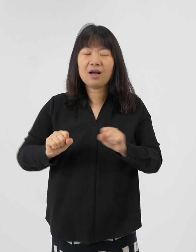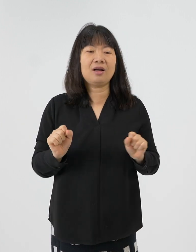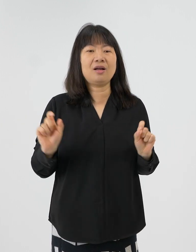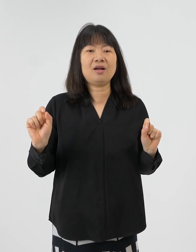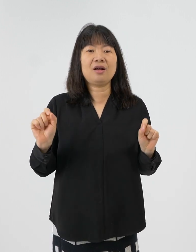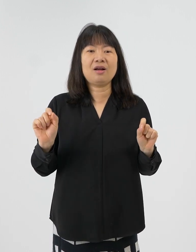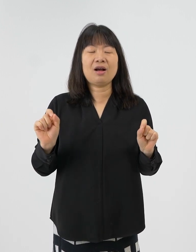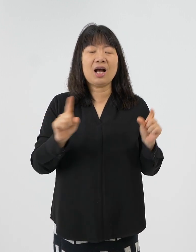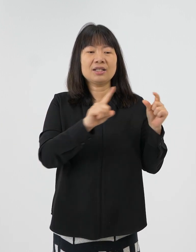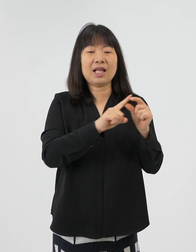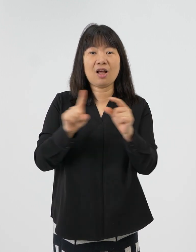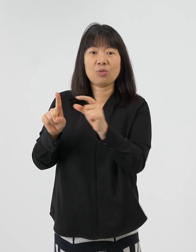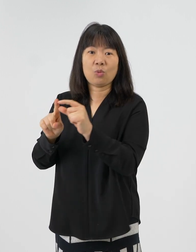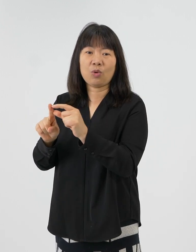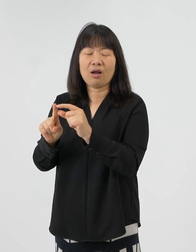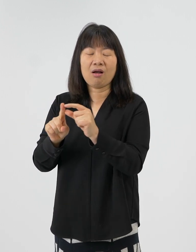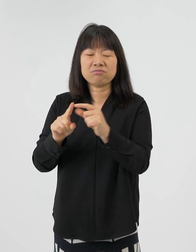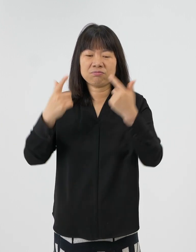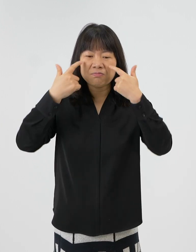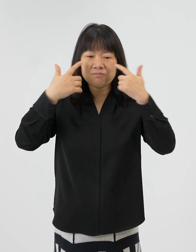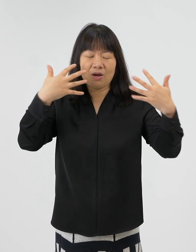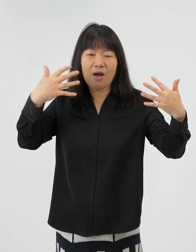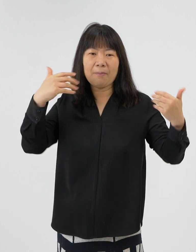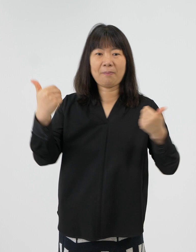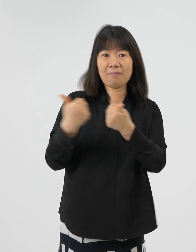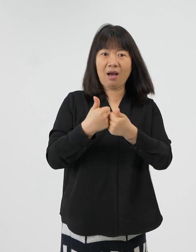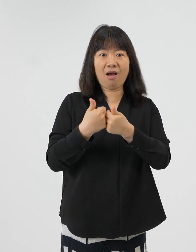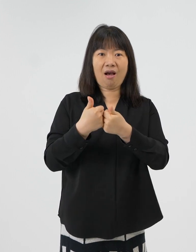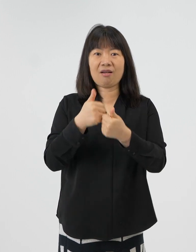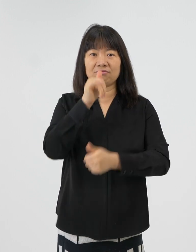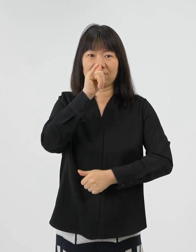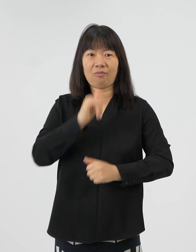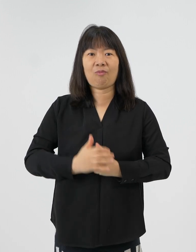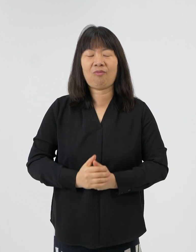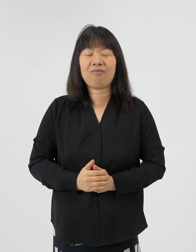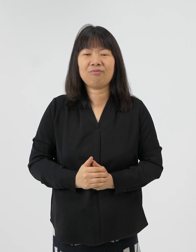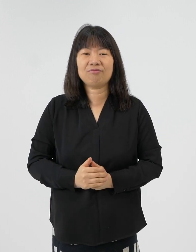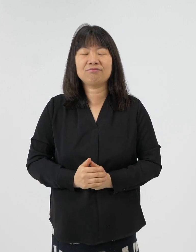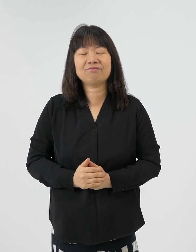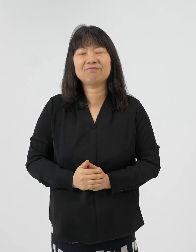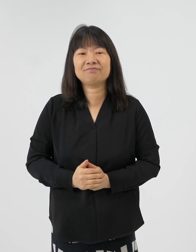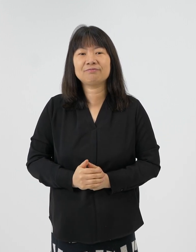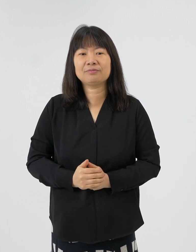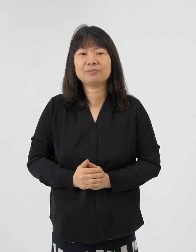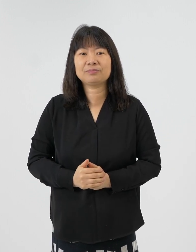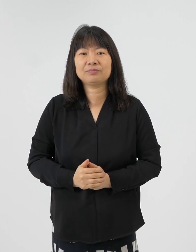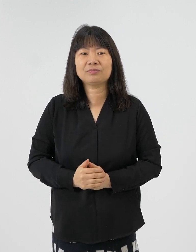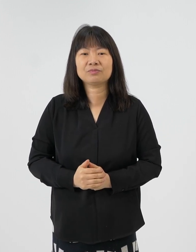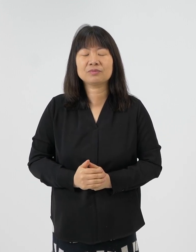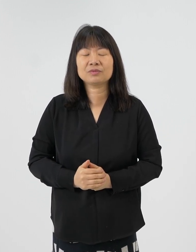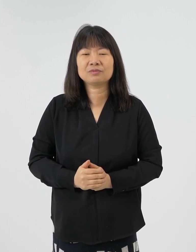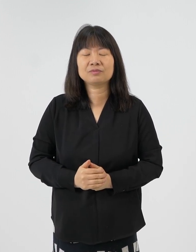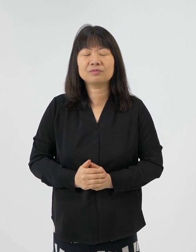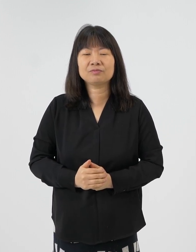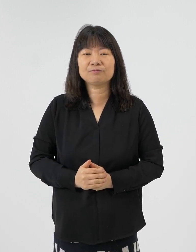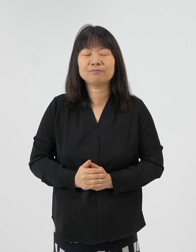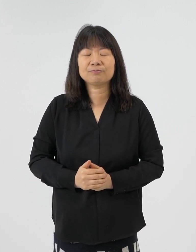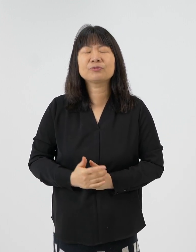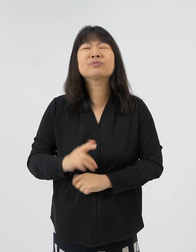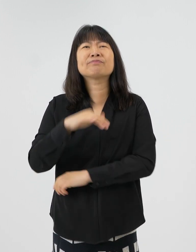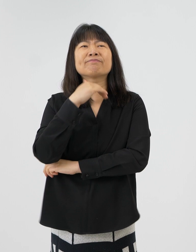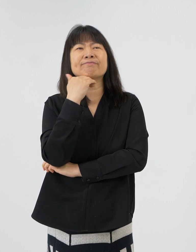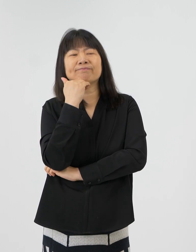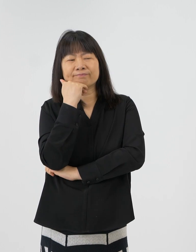했는데 마지막 단어가 망하리로다. 끝이 나요. 그럼 어딘가 어느